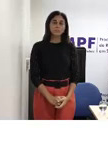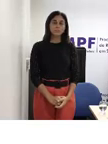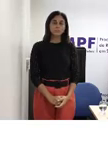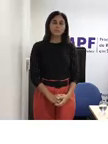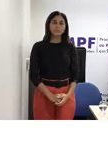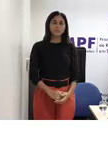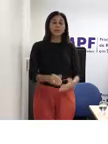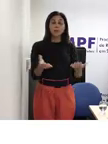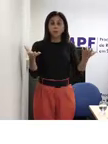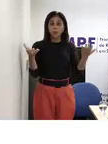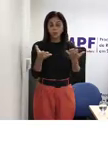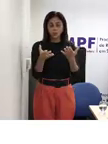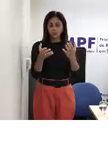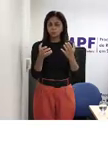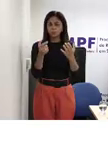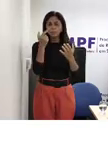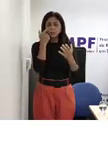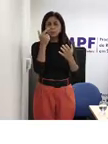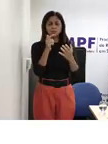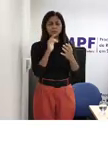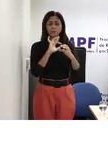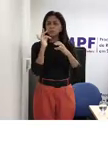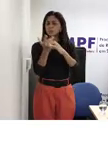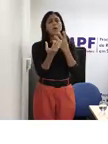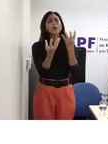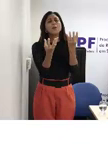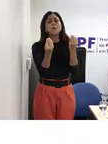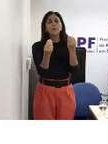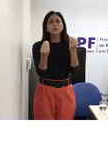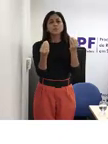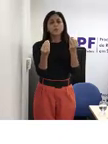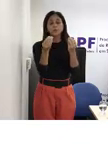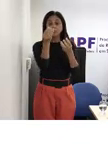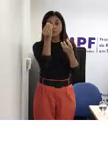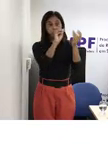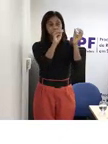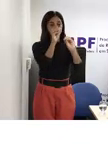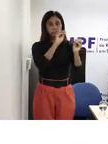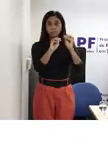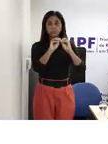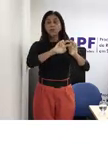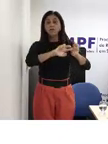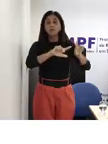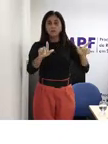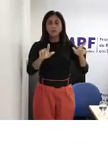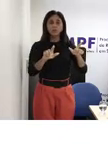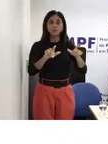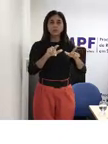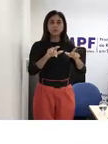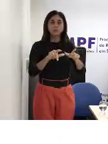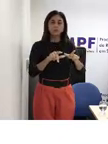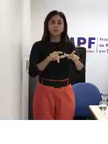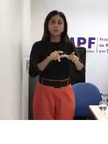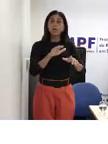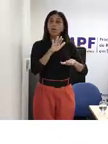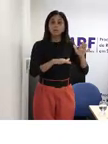redes sociais só um simples exemplo aqui ele só precisa saber onde a